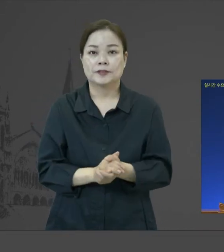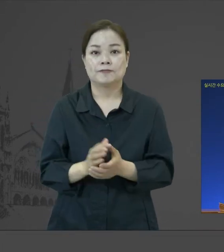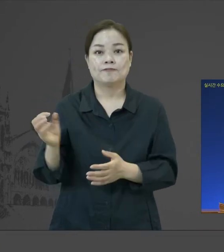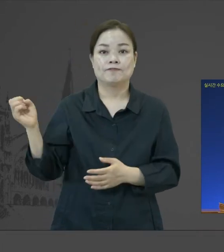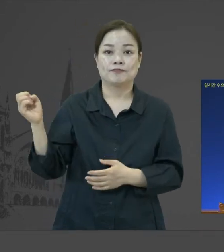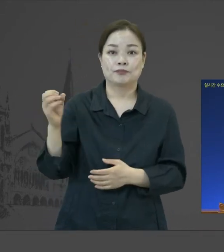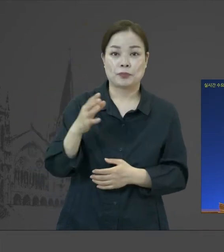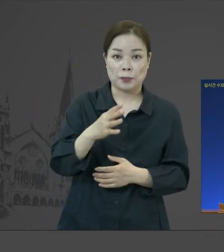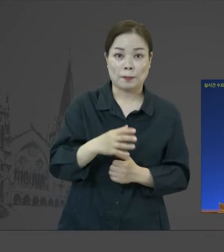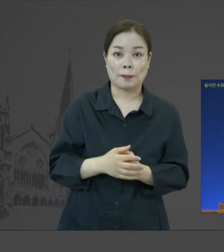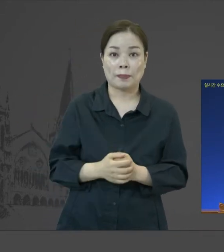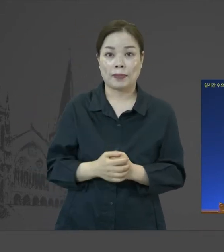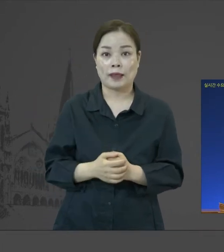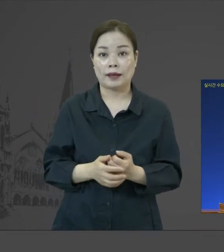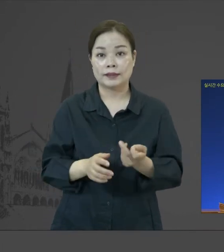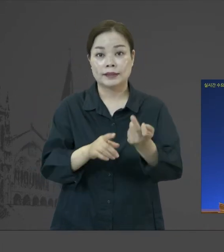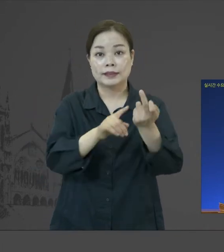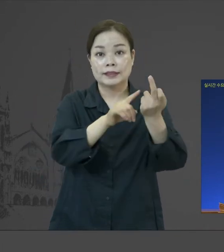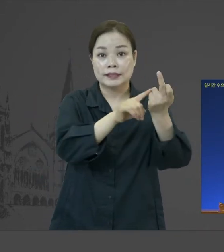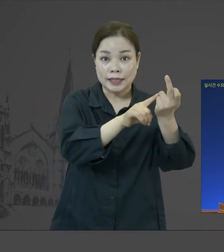말씀하셨습니다. 이 산은